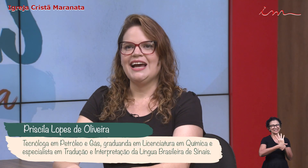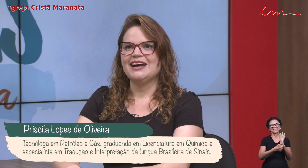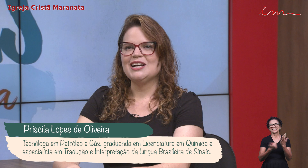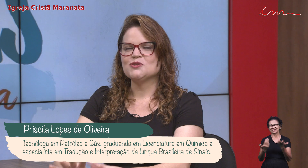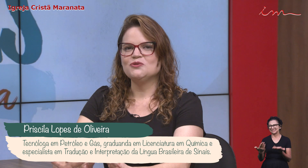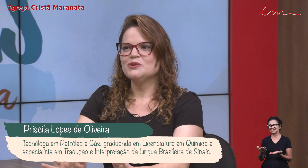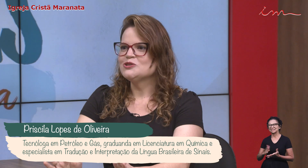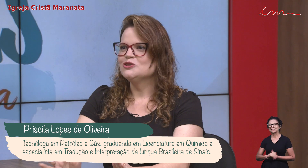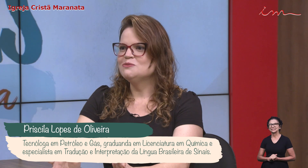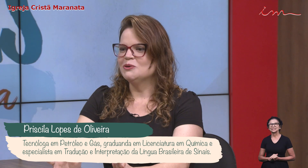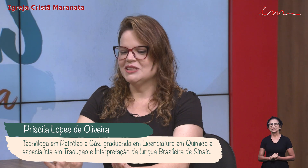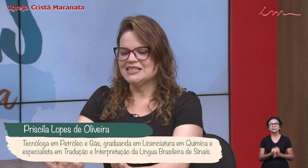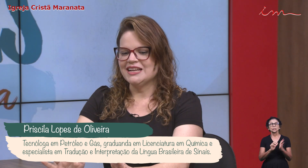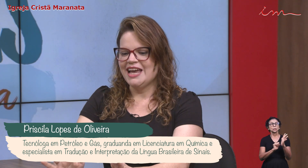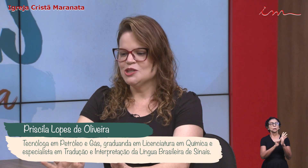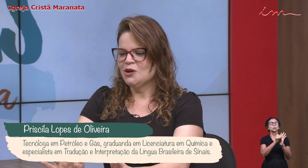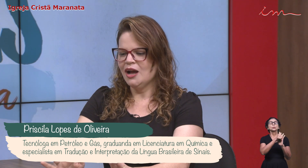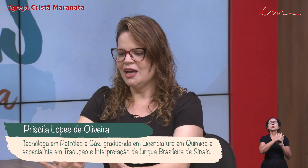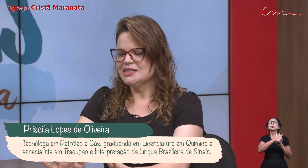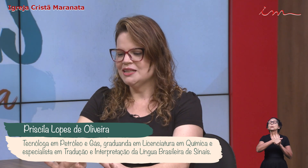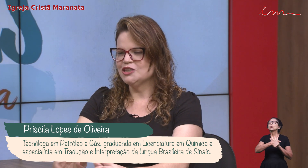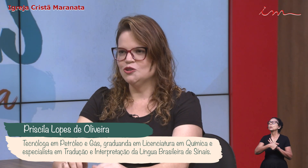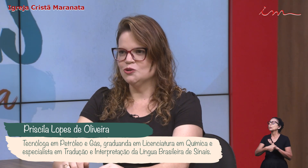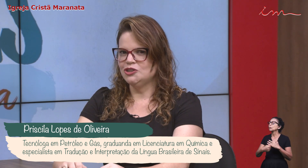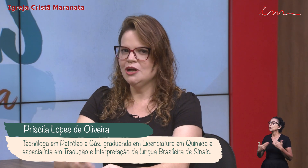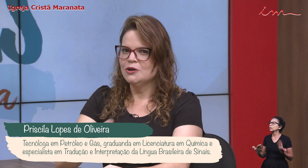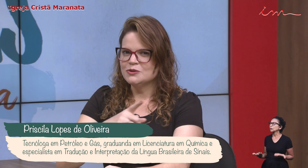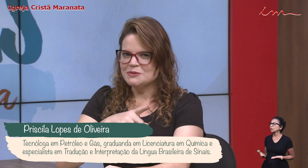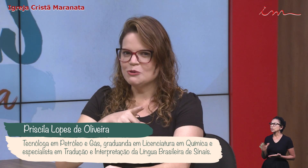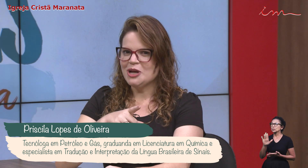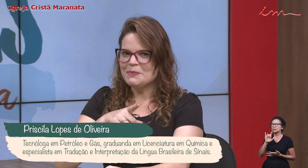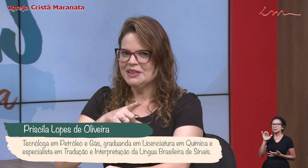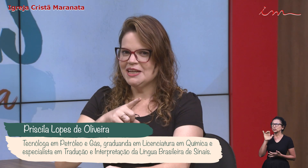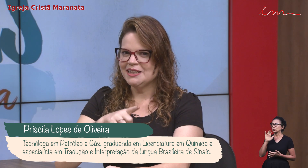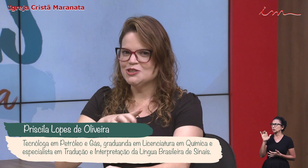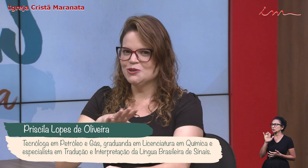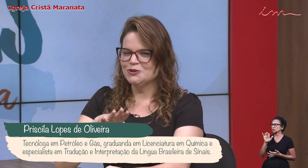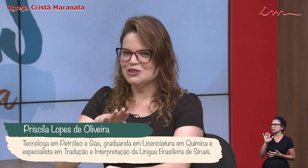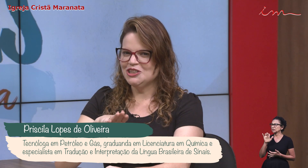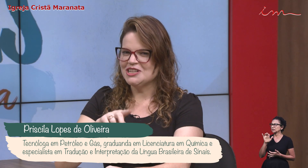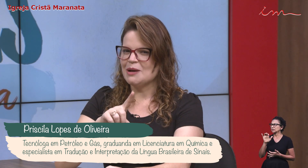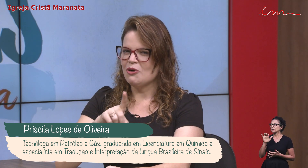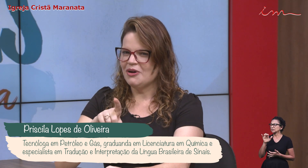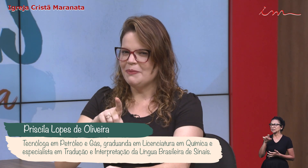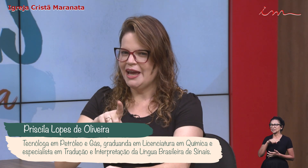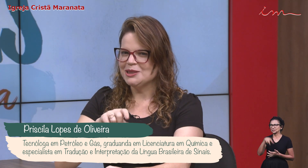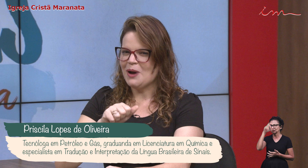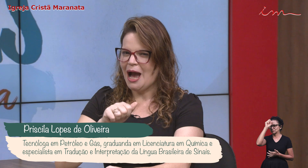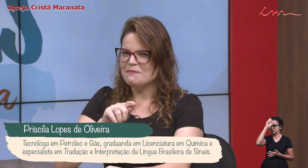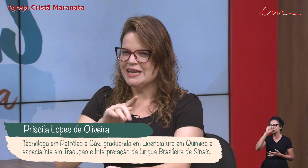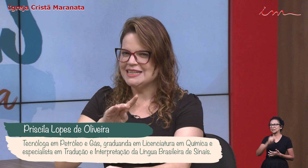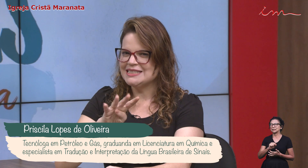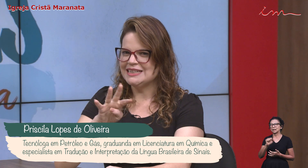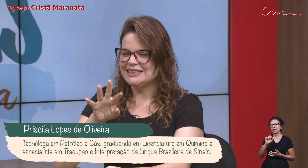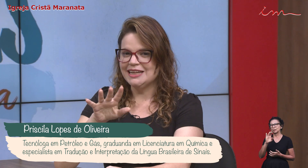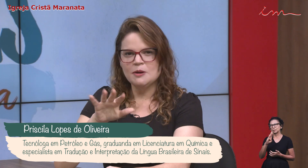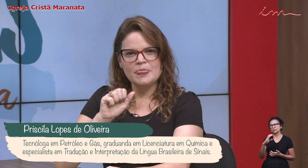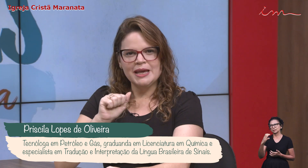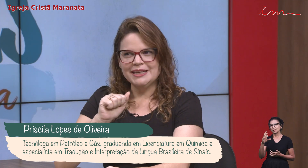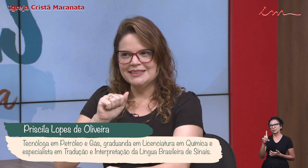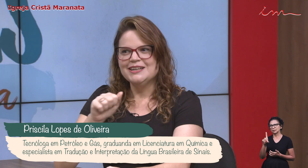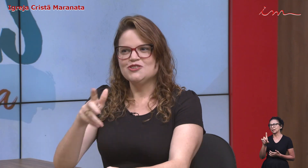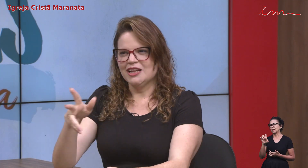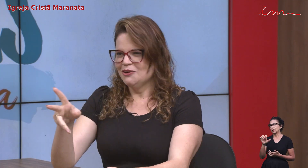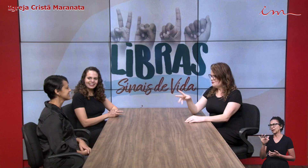aí, as configurações de mão, Nessa, é só aquelas da datilologia? Os irmãos já aprenderam a datilologia, já sabem o alfabeto, A, B, C, D.